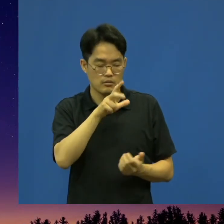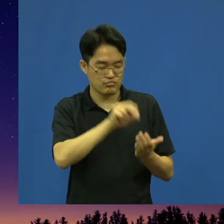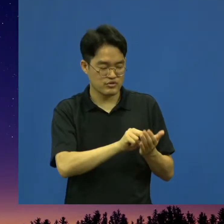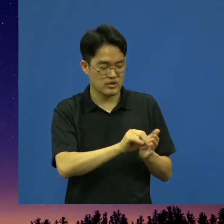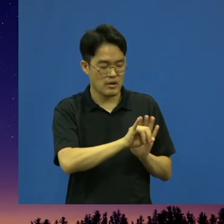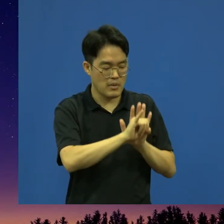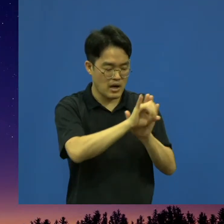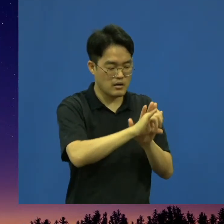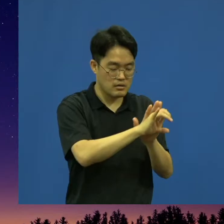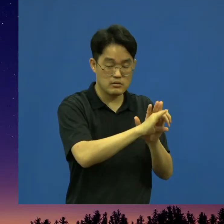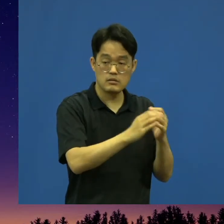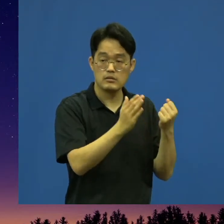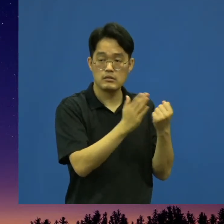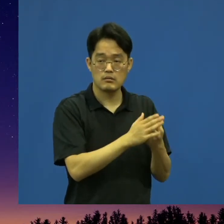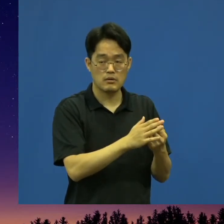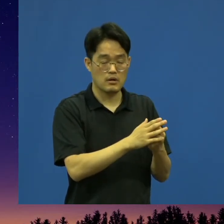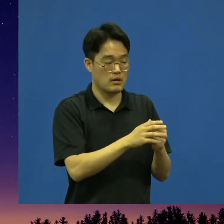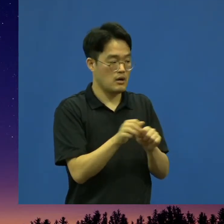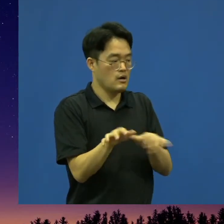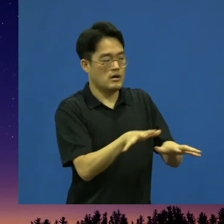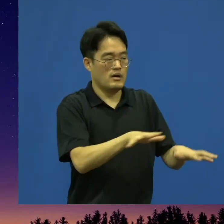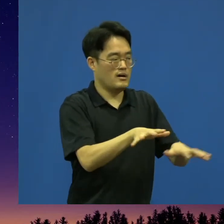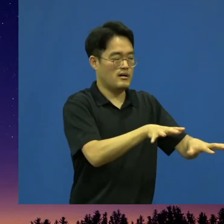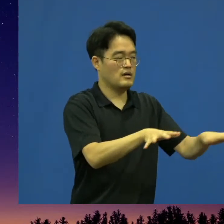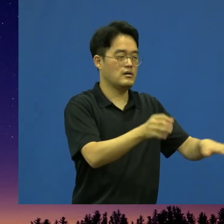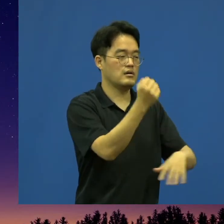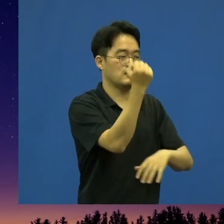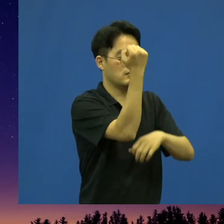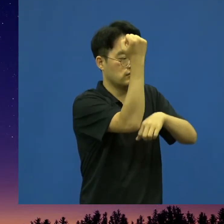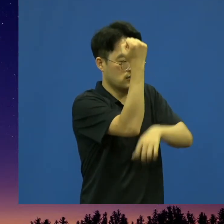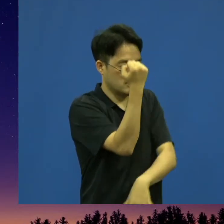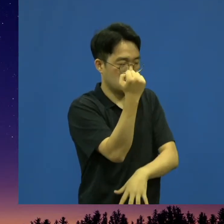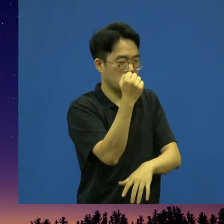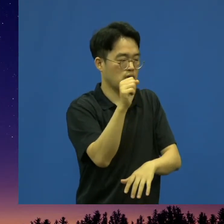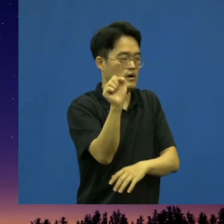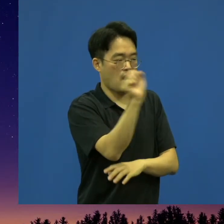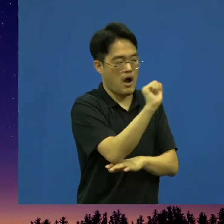이렇게 지축이 흔들리는 것처럼 다 흔들리고,